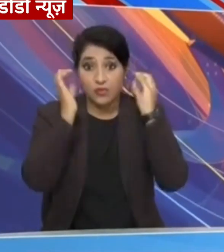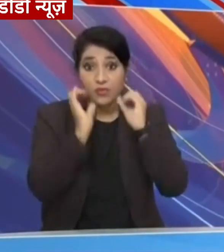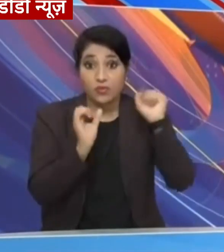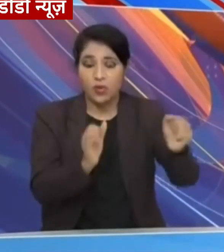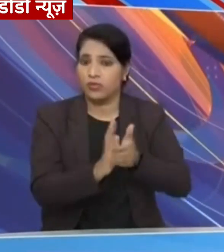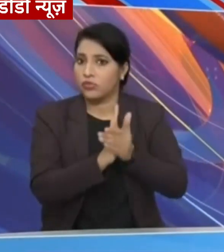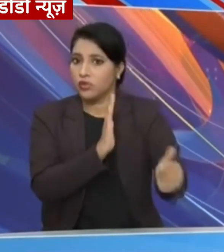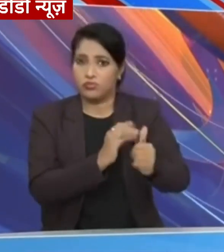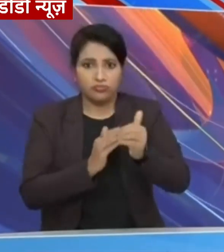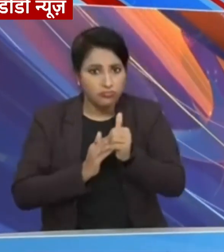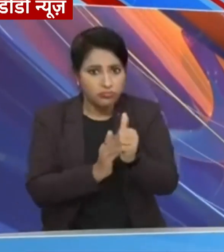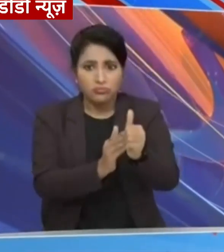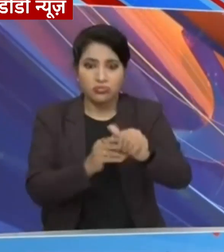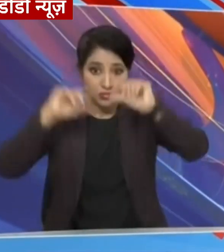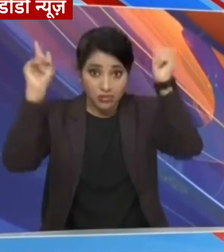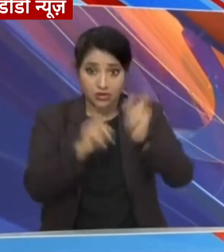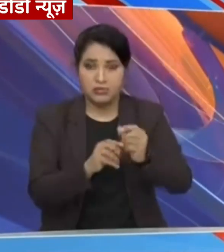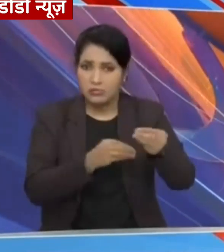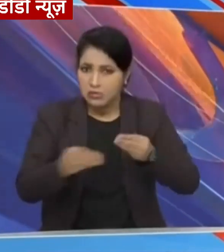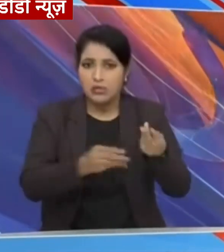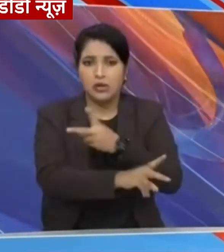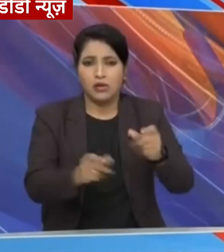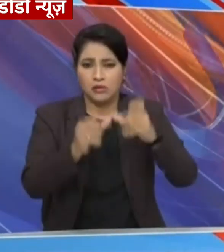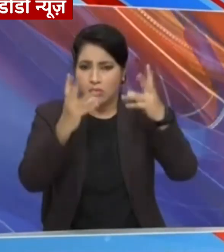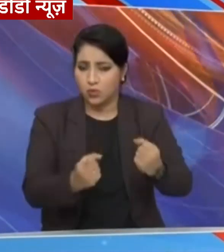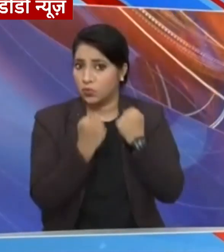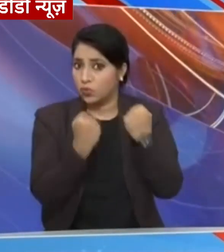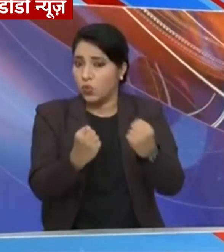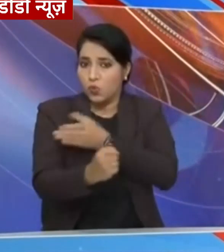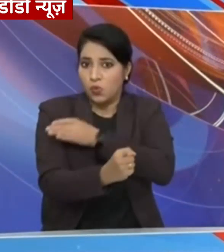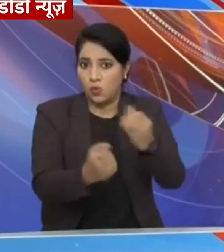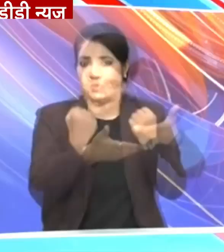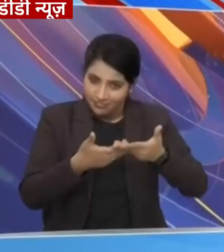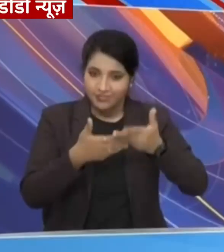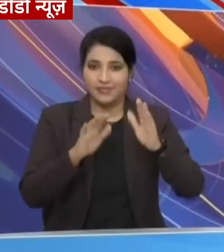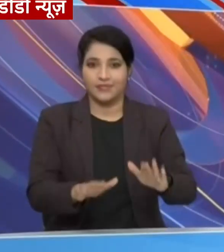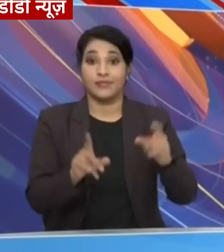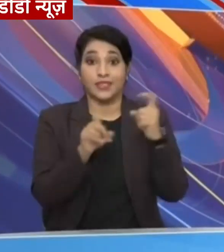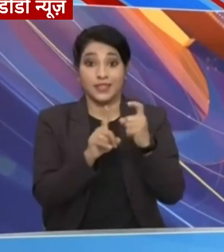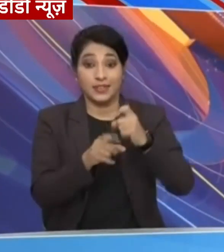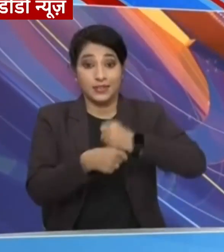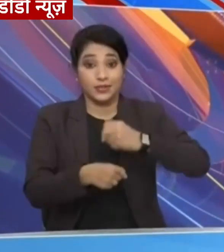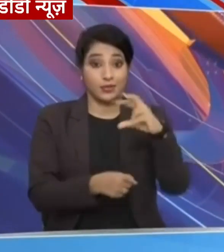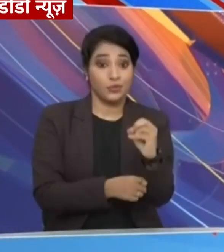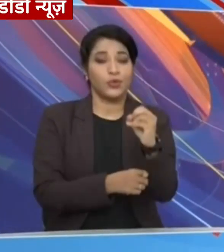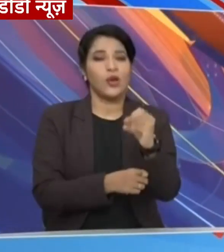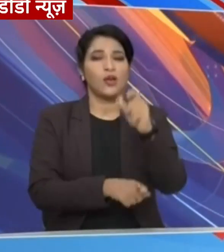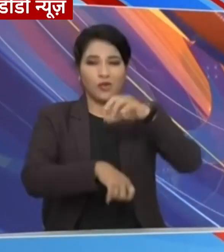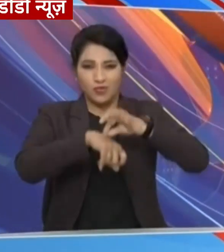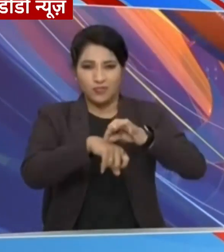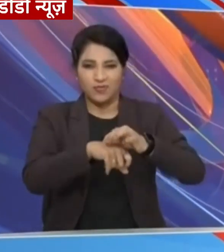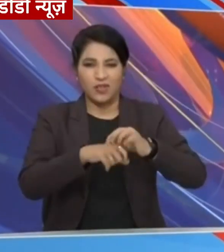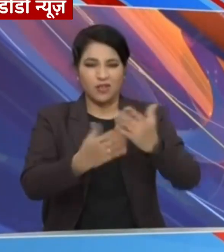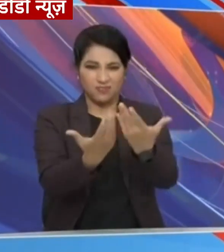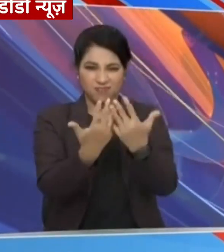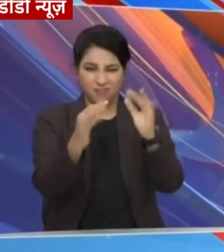के कुशल नेतृत्व में भारत वैश्विक आर्थिक महाशक्ति बनने की ओर अग्रसर है। दिल्ली में G20 शिखर सम्मेलन से पहले